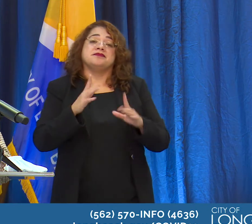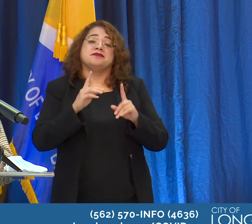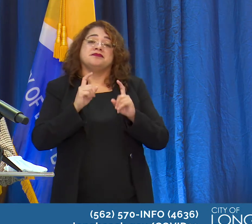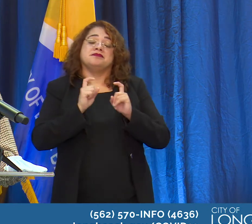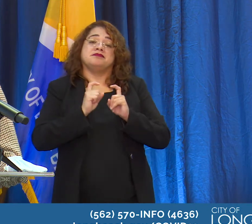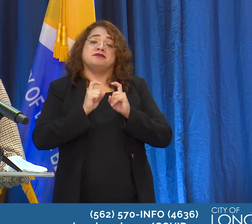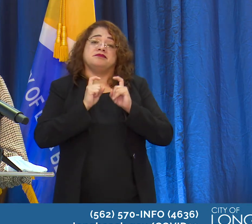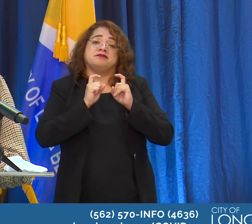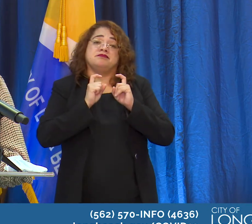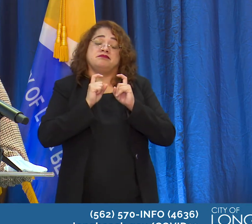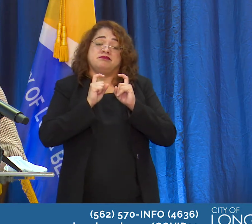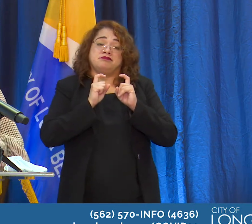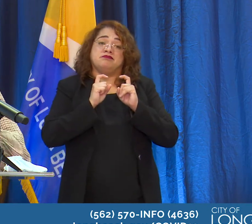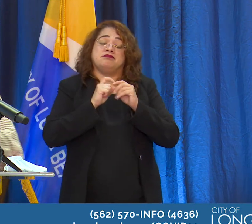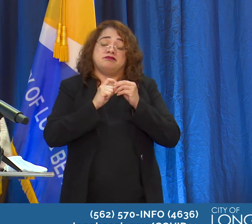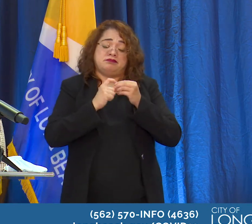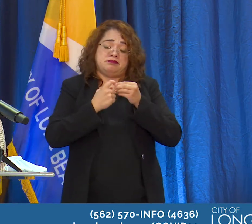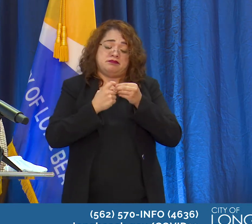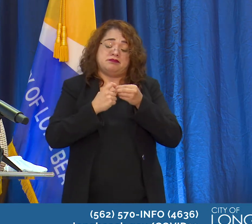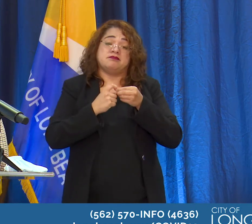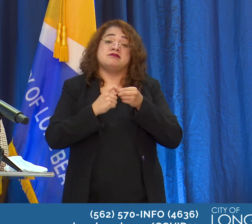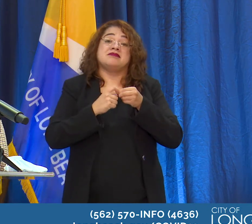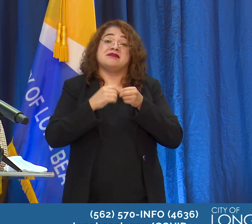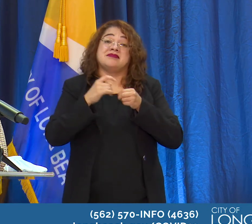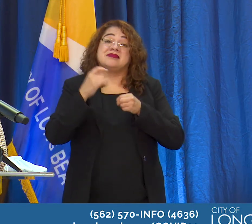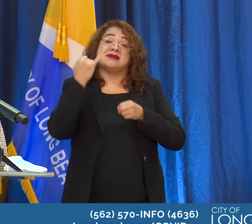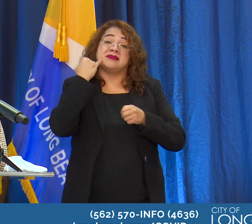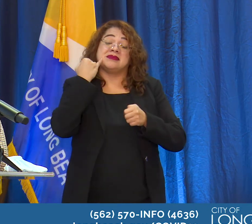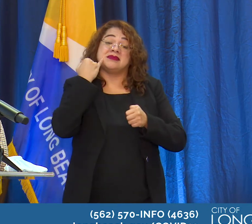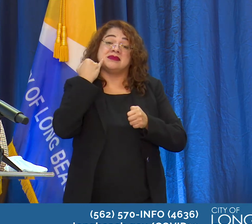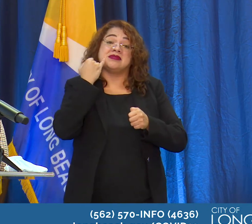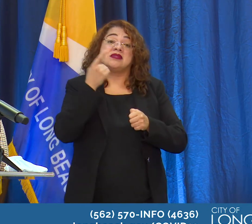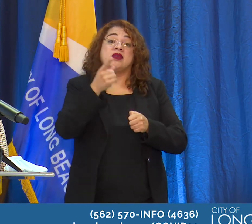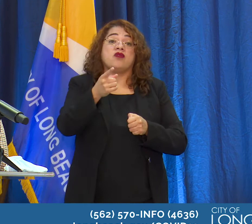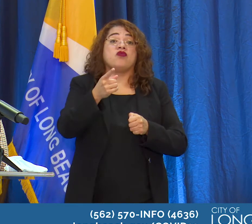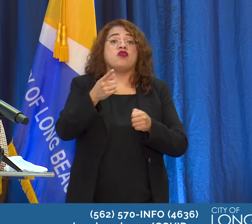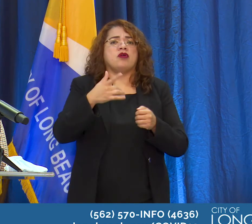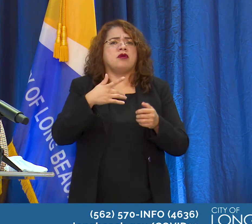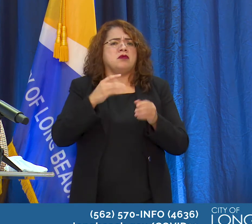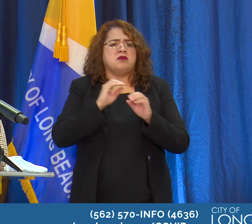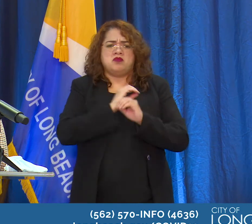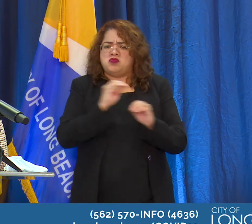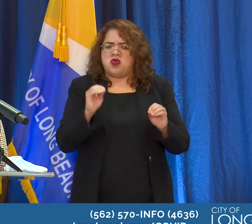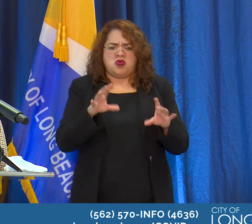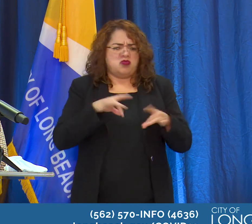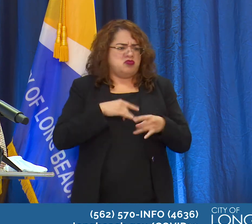pero se ha infectado con COVID-19, también puede donar sangre.